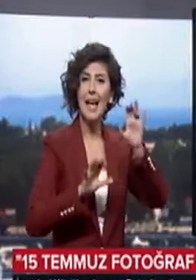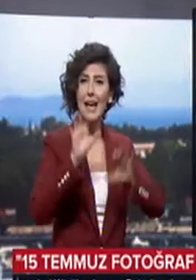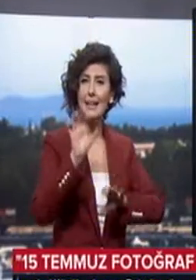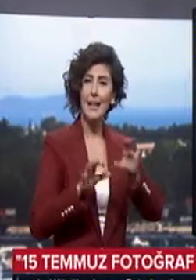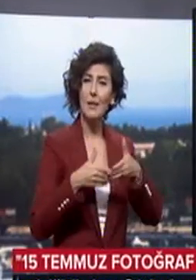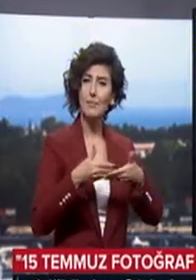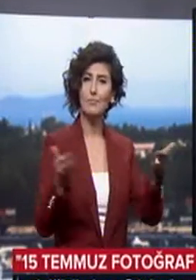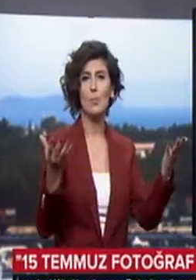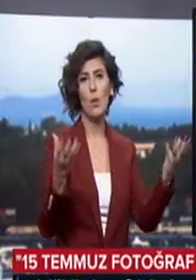kazandı.